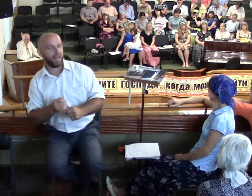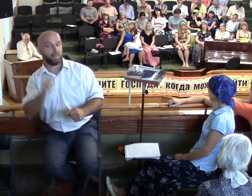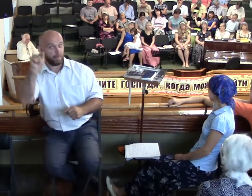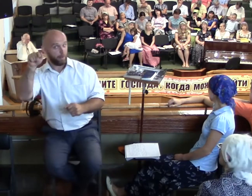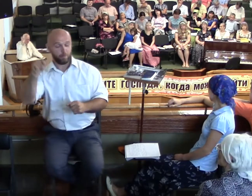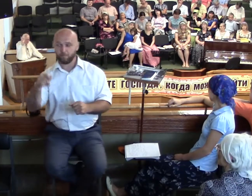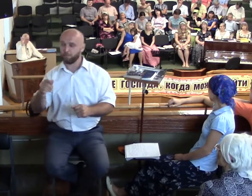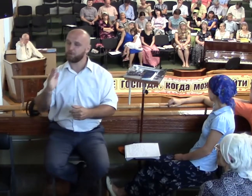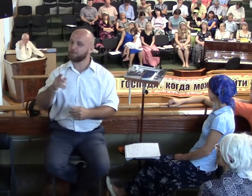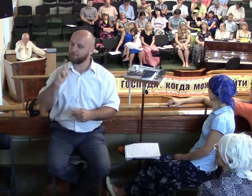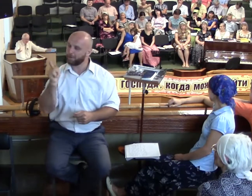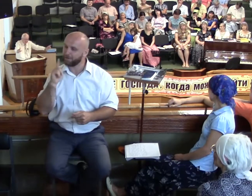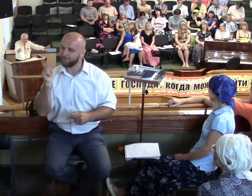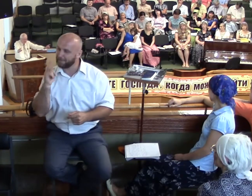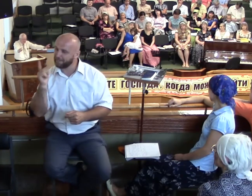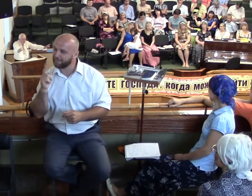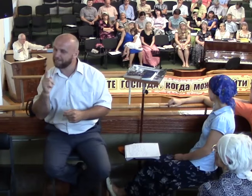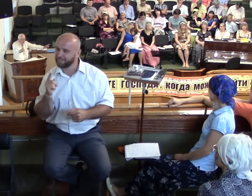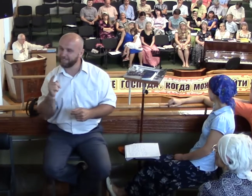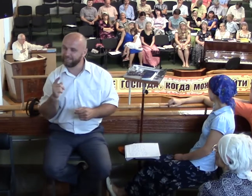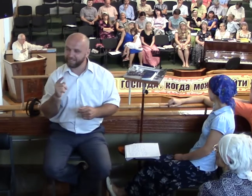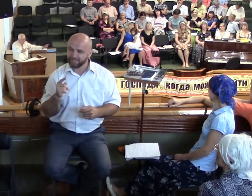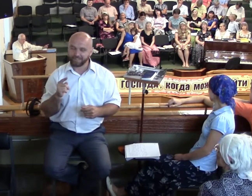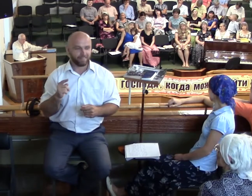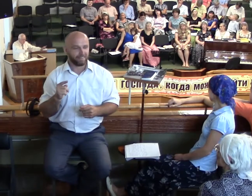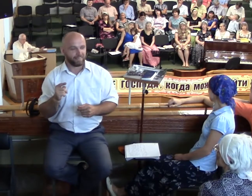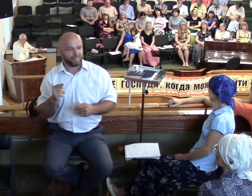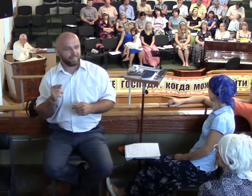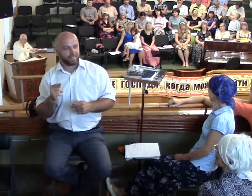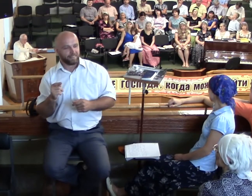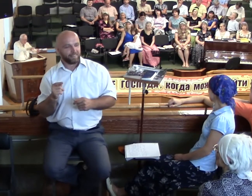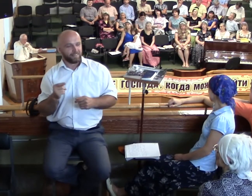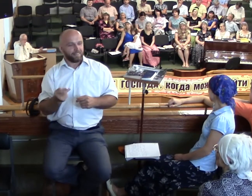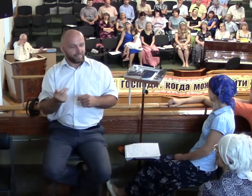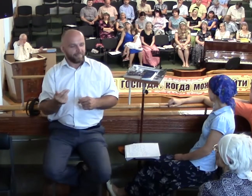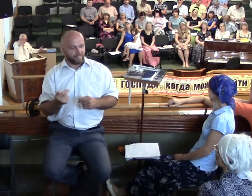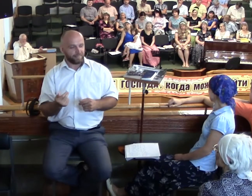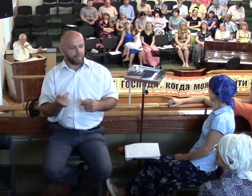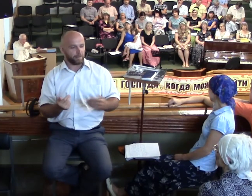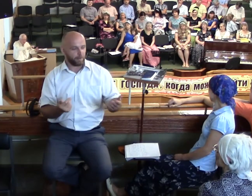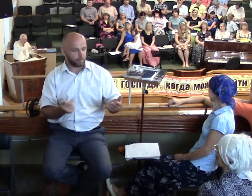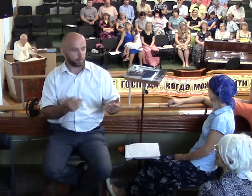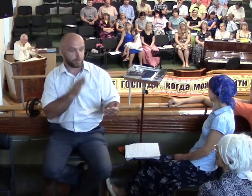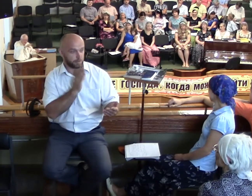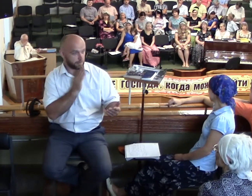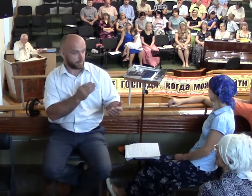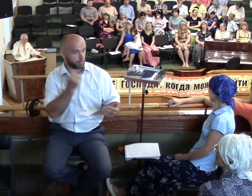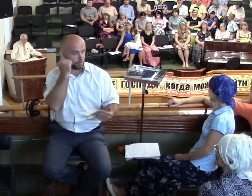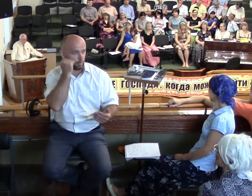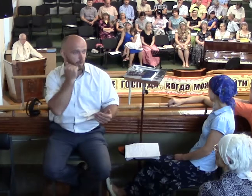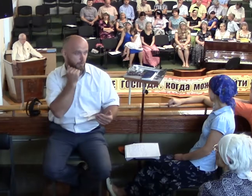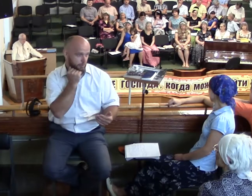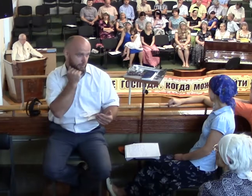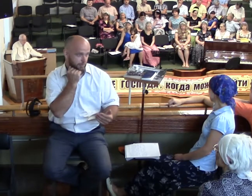будет совершенная святость. А сейчас мы идем период освящения. И каждый